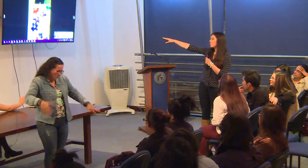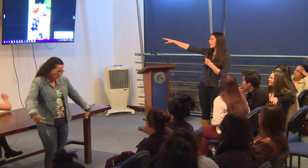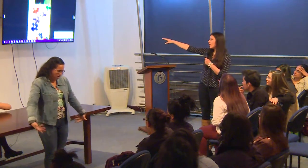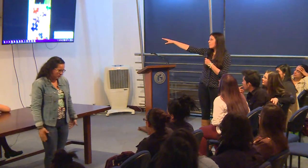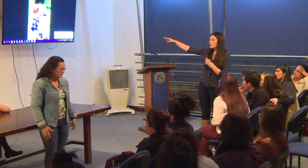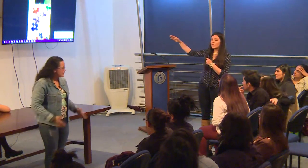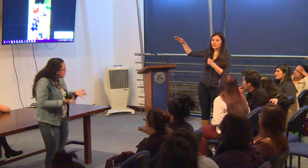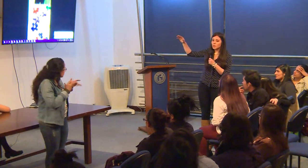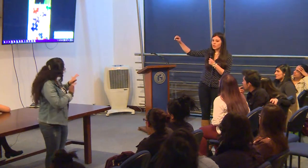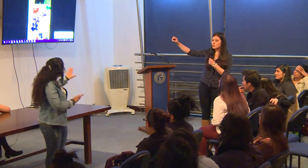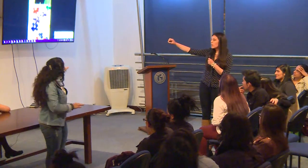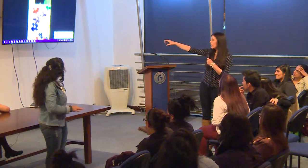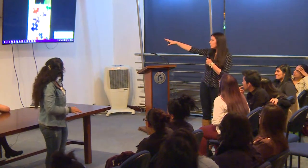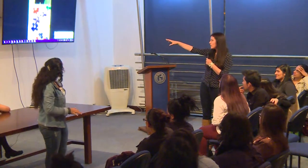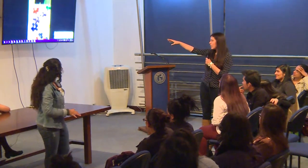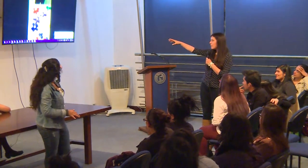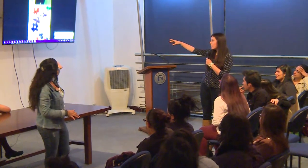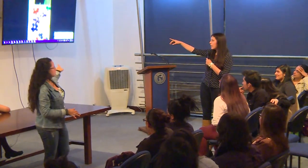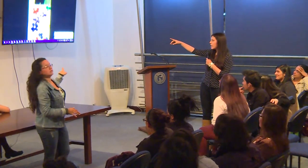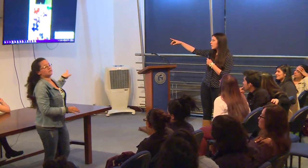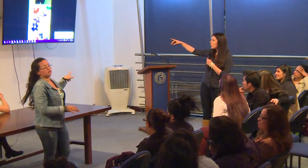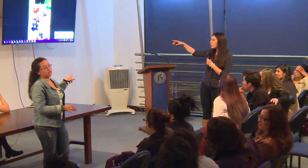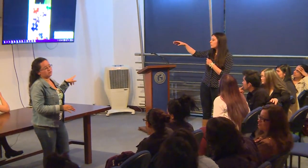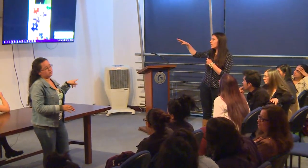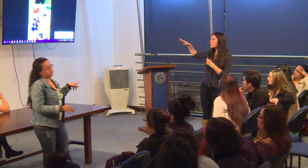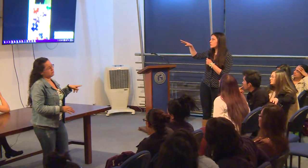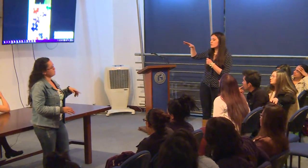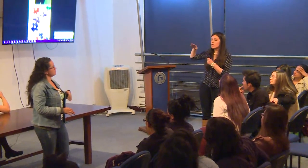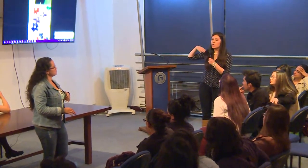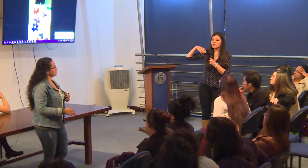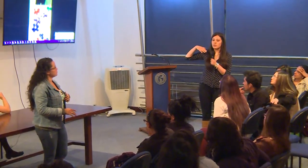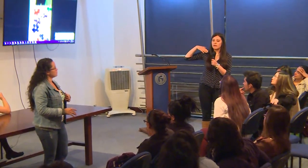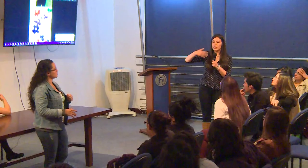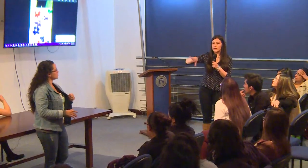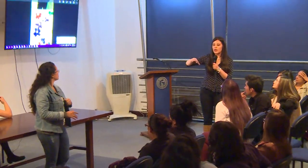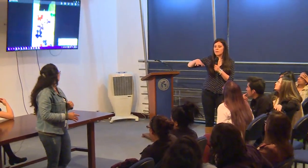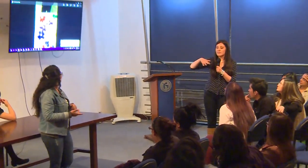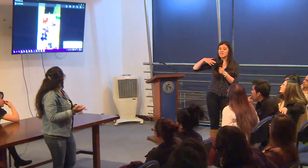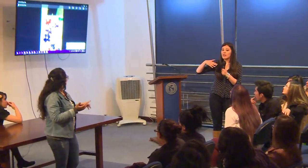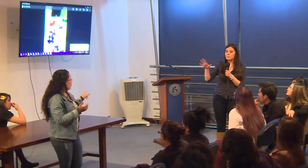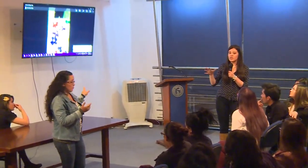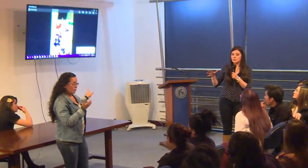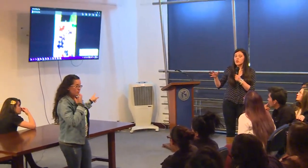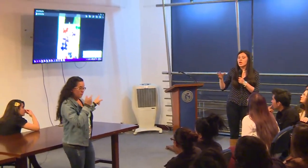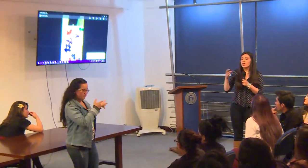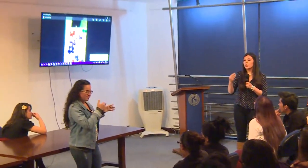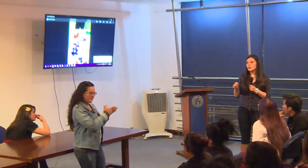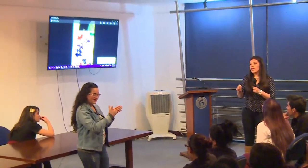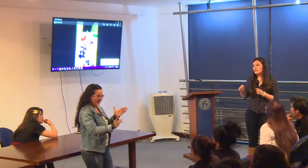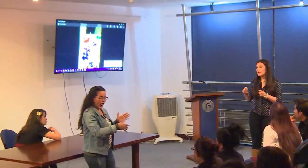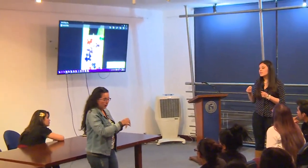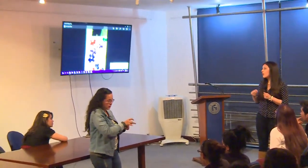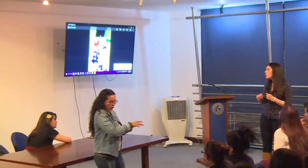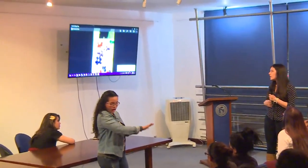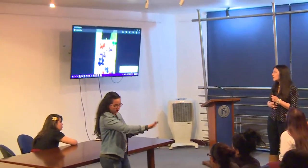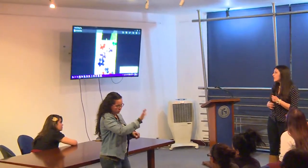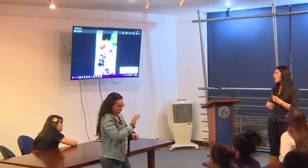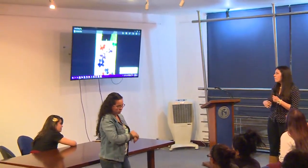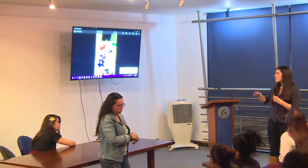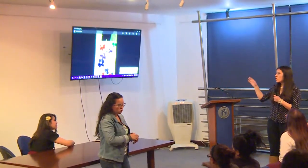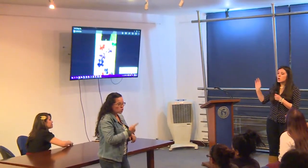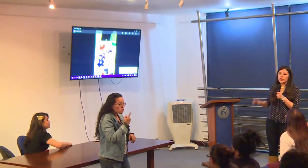aquí, por ejemplo, en tanto a los sujetos, que también iba dirigida a tu pregunta, nosotras dejábamos el material a veces en el piso y una de las